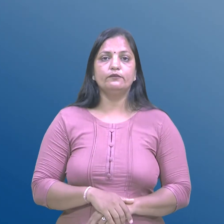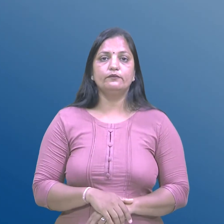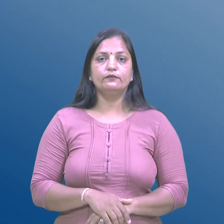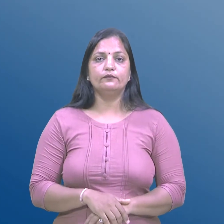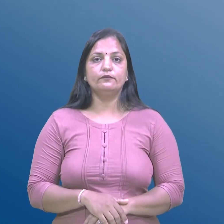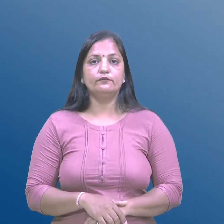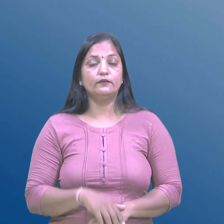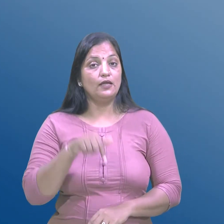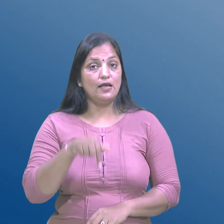આ સમિતિની રચના